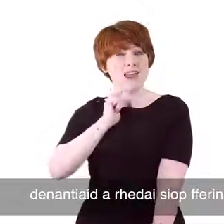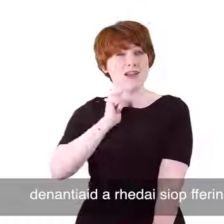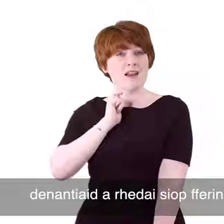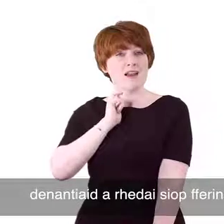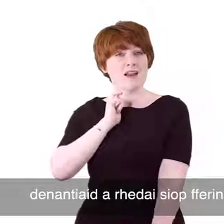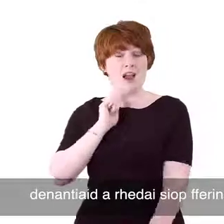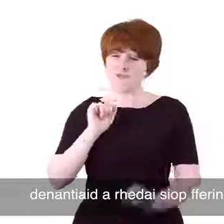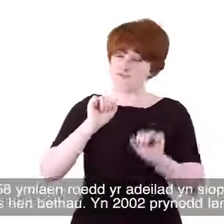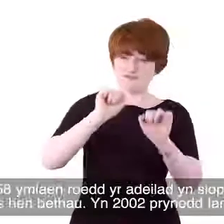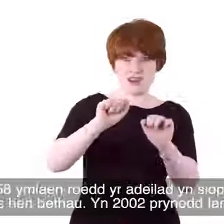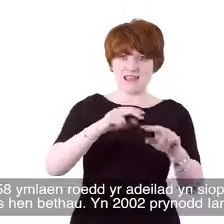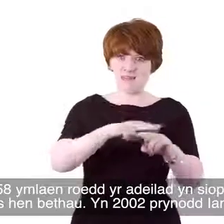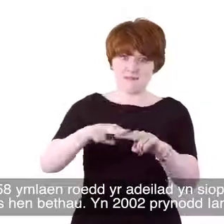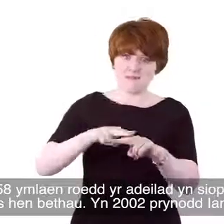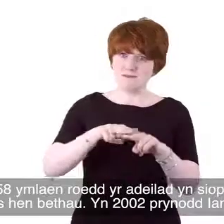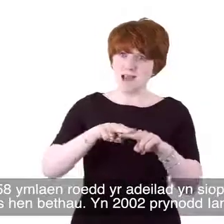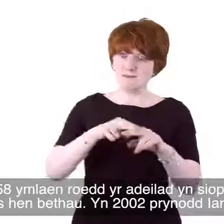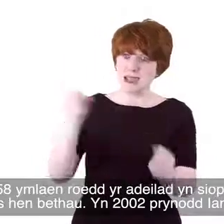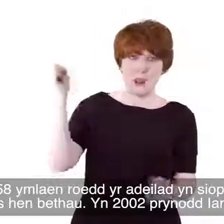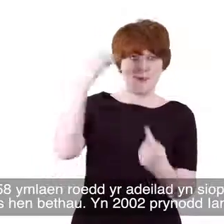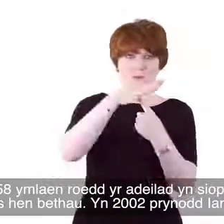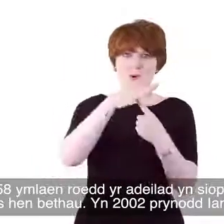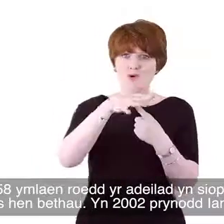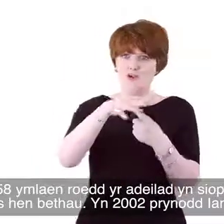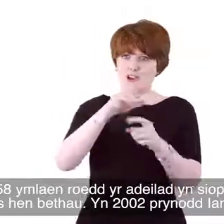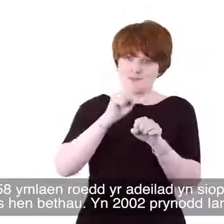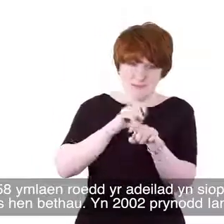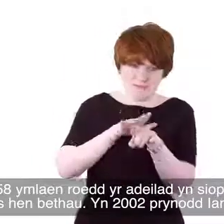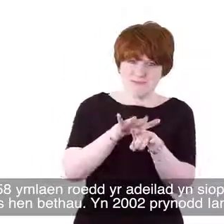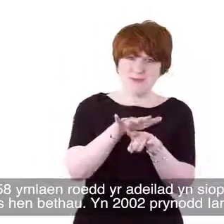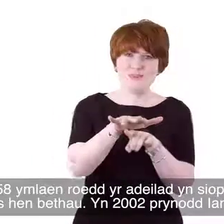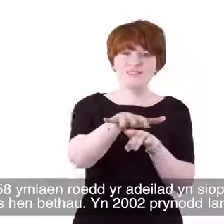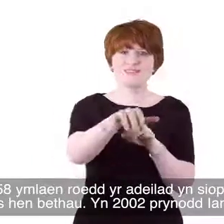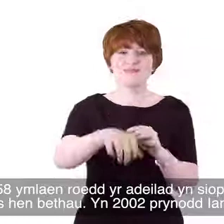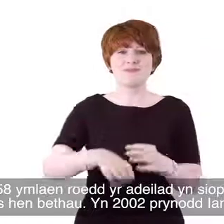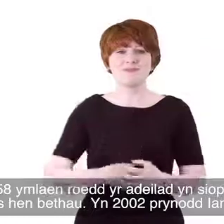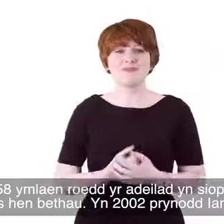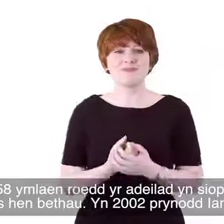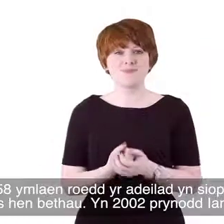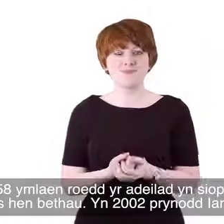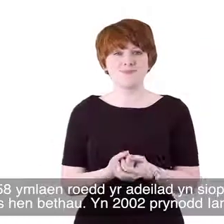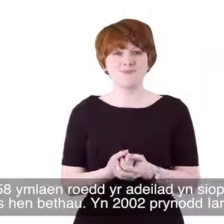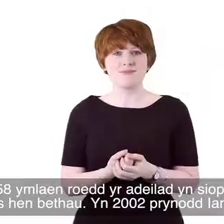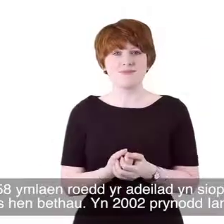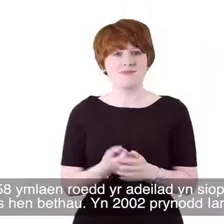fferins. O 1958 ymlaen, roedd yr adeilad yn siop de ac yn fusnes hen